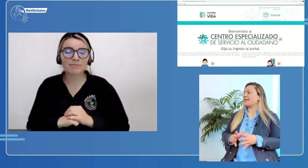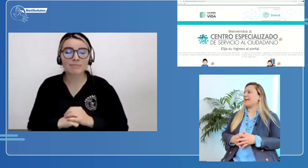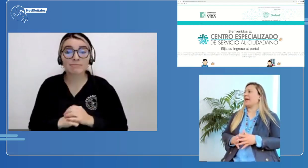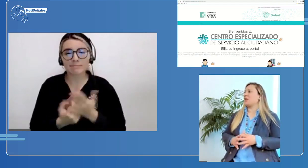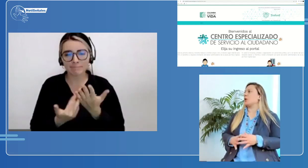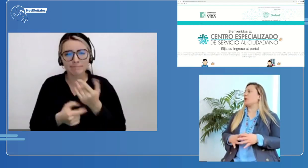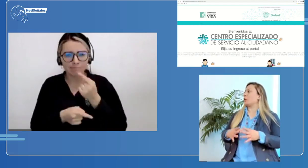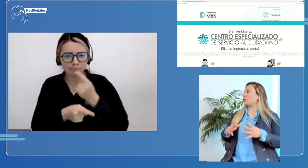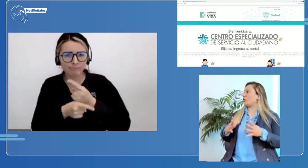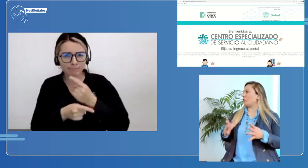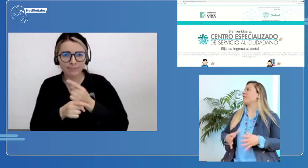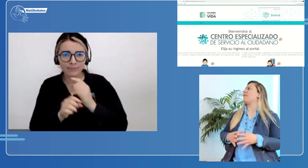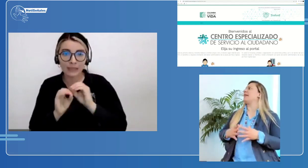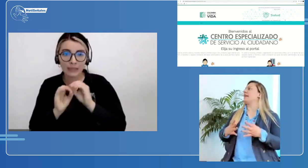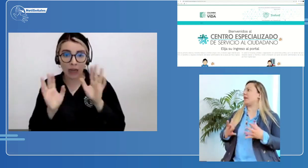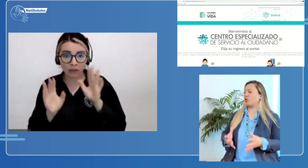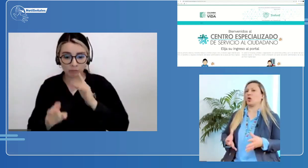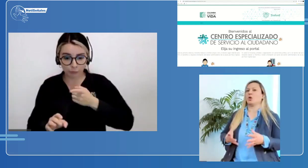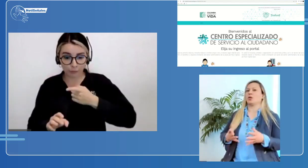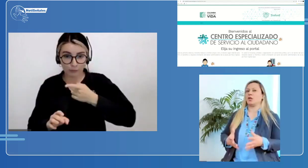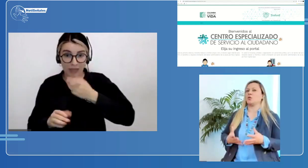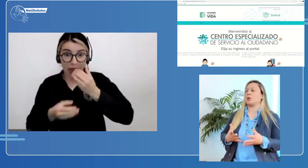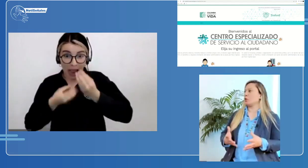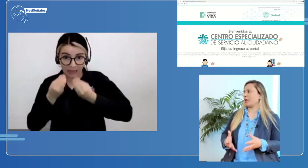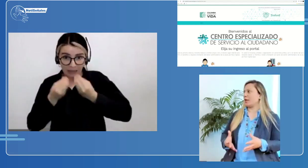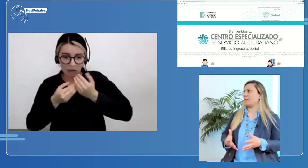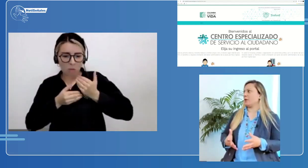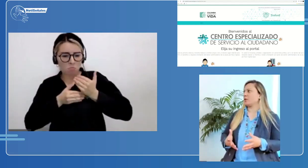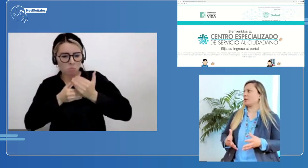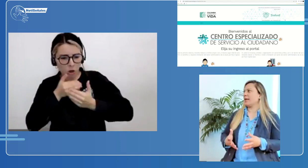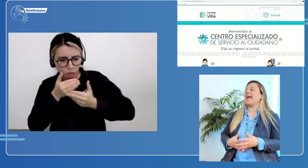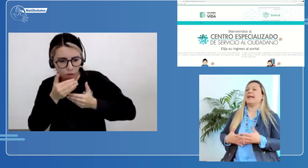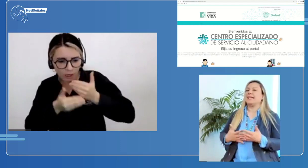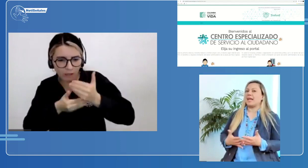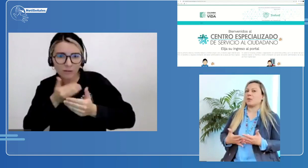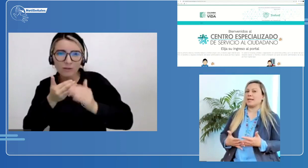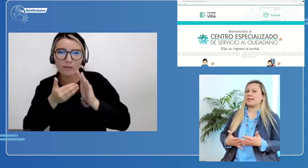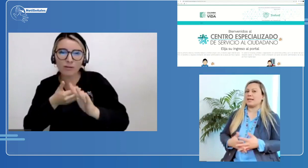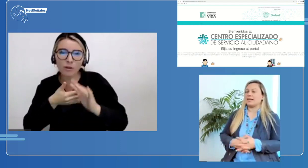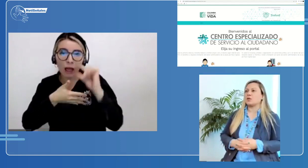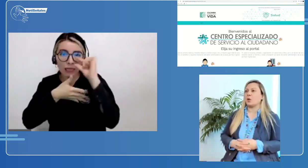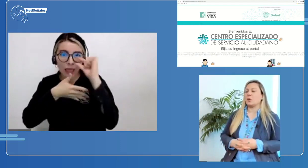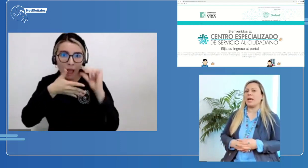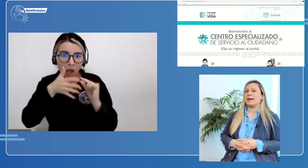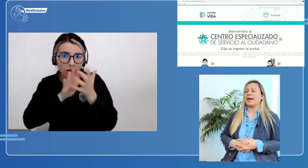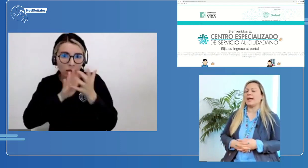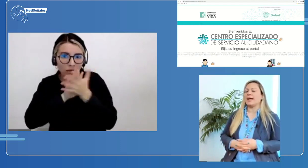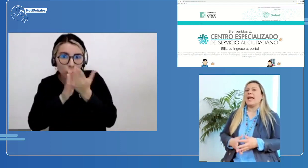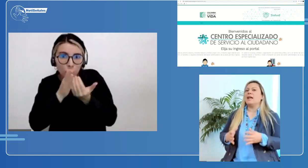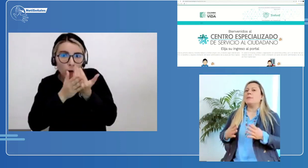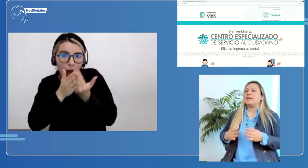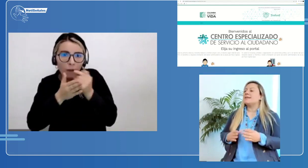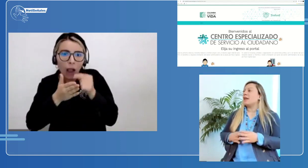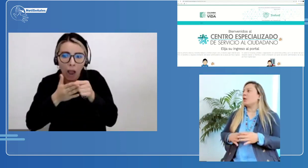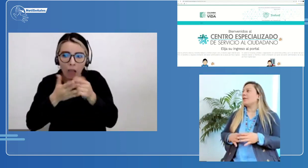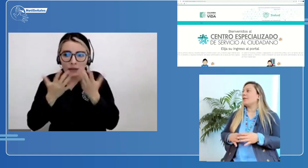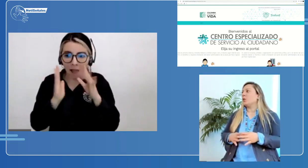ha hecho el proceso de validación de los nuevos términos en lengua de señas colombiana, el Ministerio de Salud